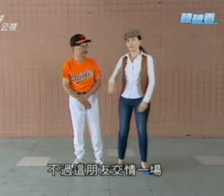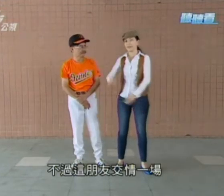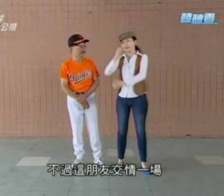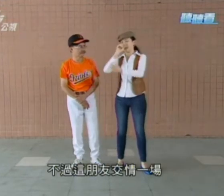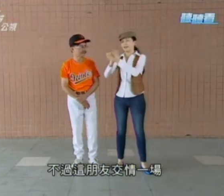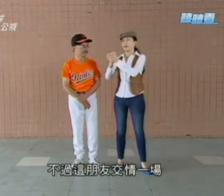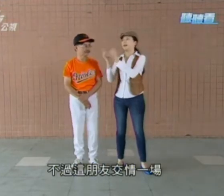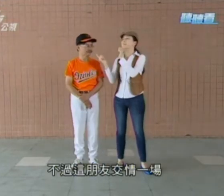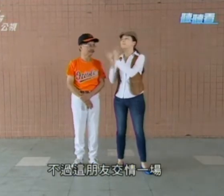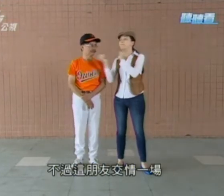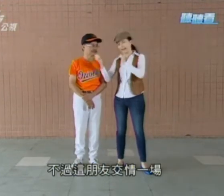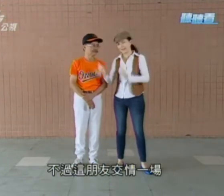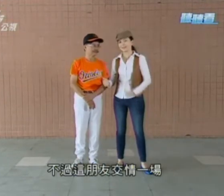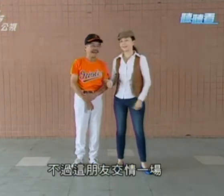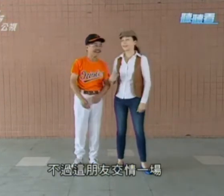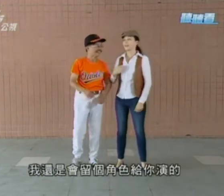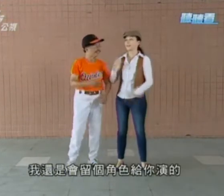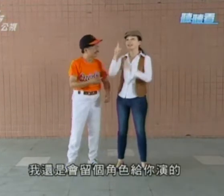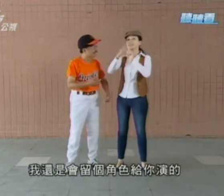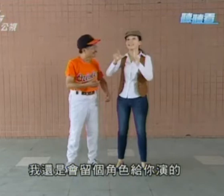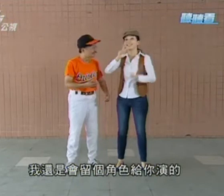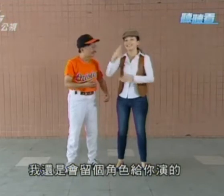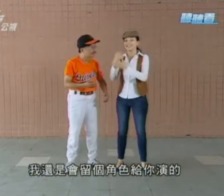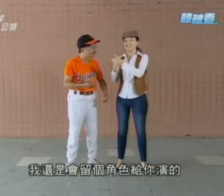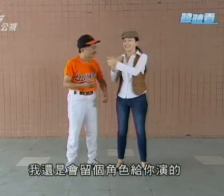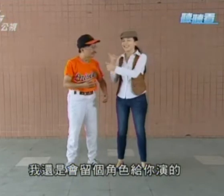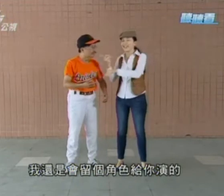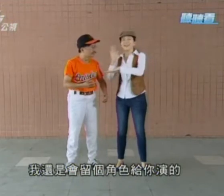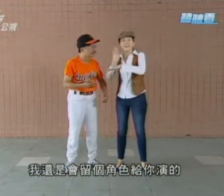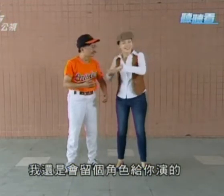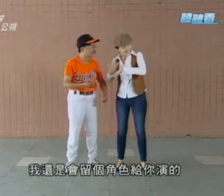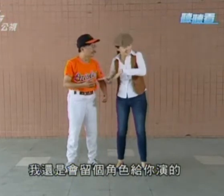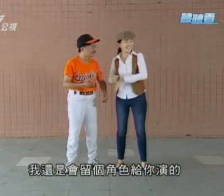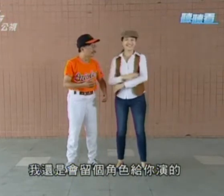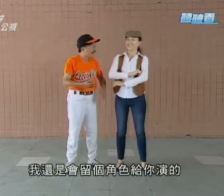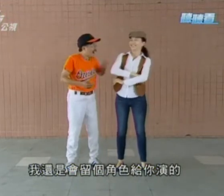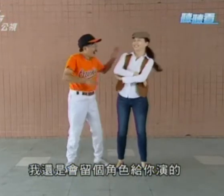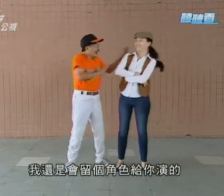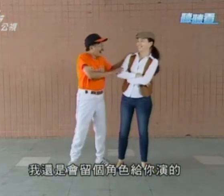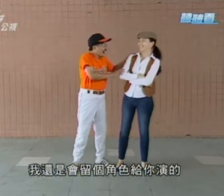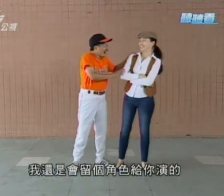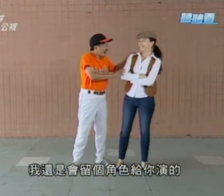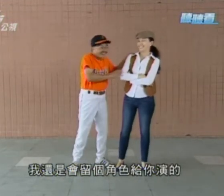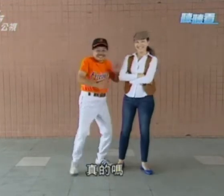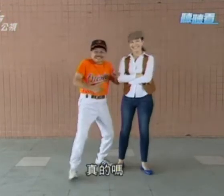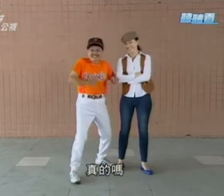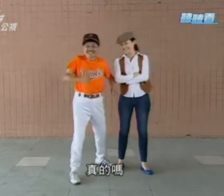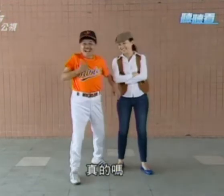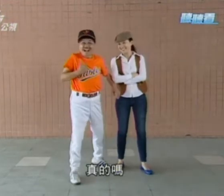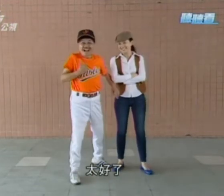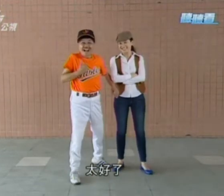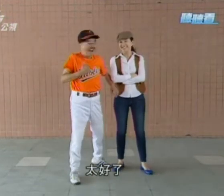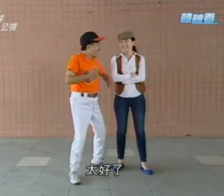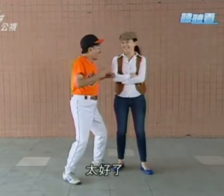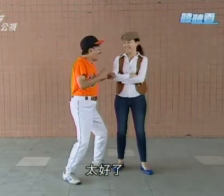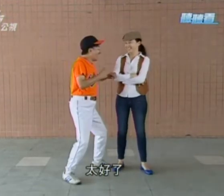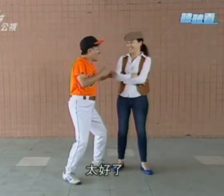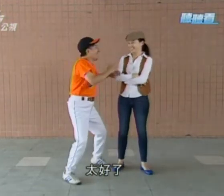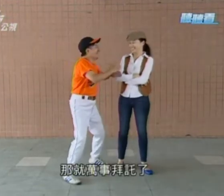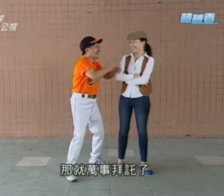这朋友交情一场。我还是会留个角色给你演的啊！ 真的吗？哎呀，太好了！那就